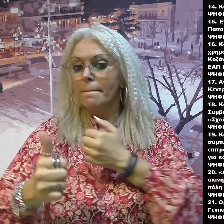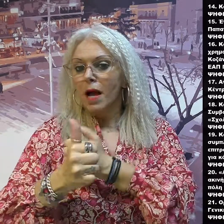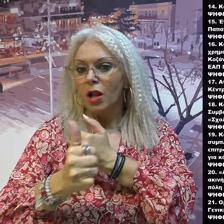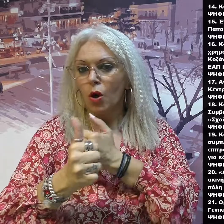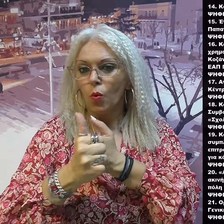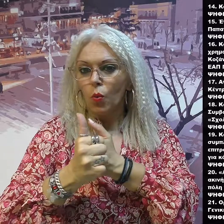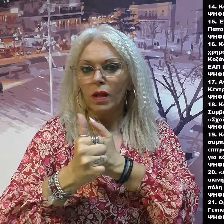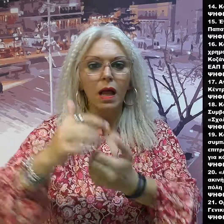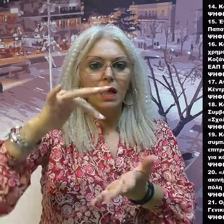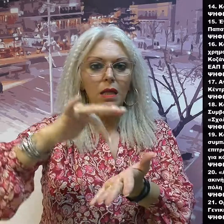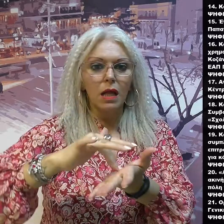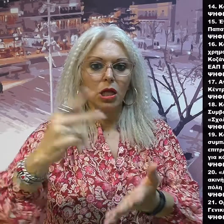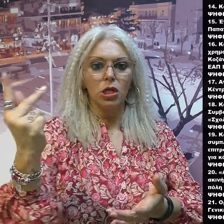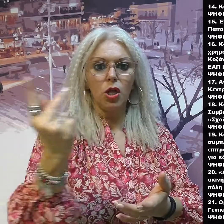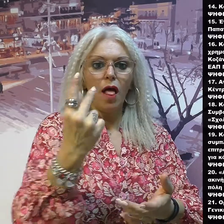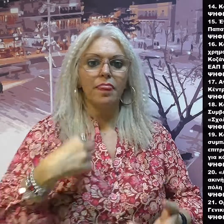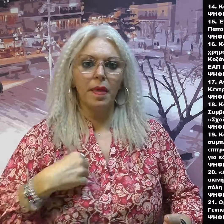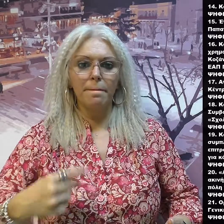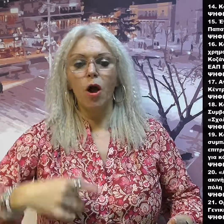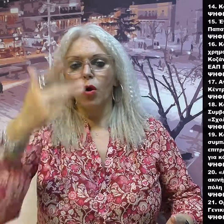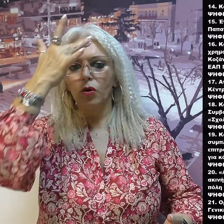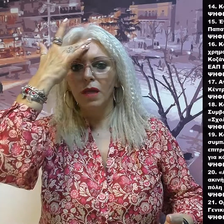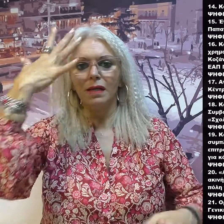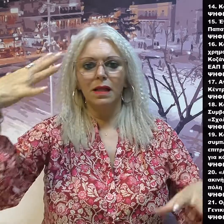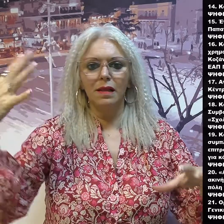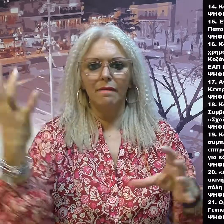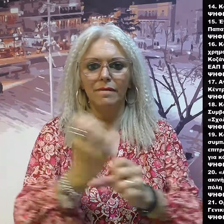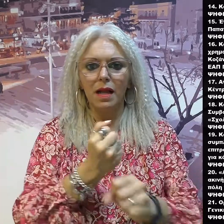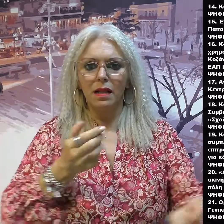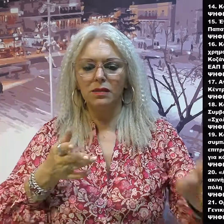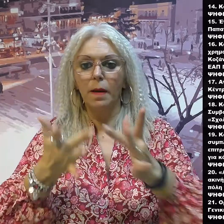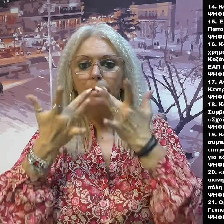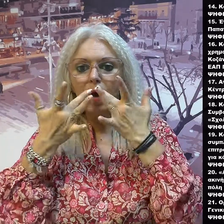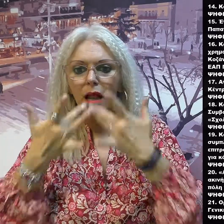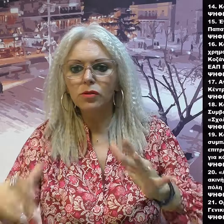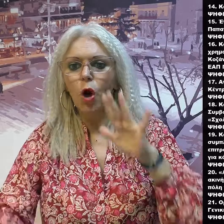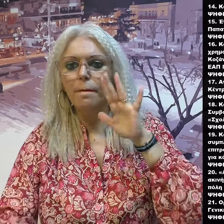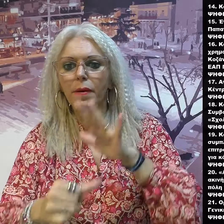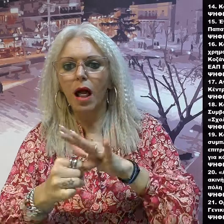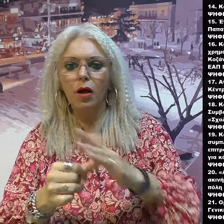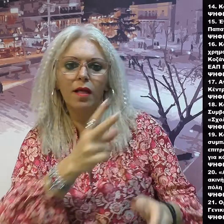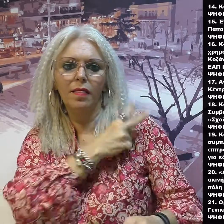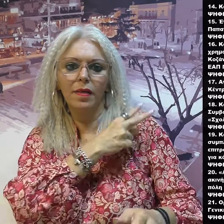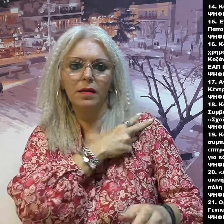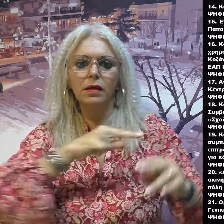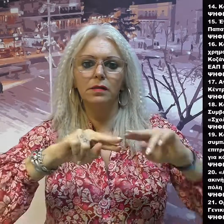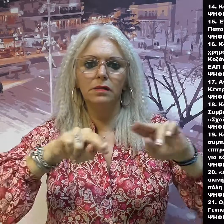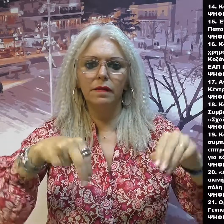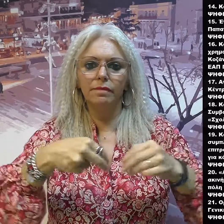2012-2016. Ψηφίστηκε ομόφωνα. 17. Αντικατάσταση μέλους Επιτροπής Παρακολούθησης Έργου του Κέντρου Κοινότητας του Δήμου Κοζάνης.